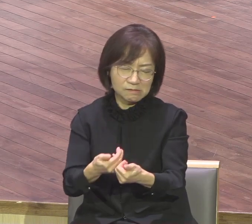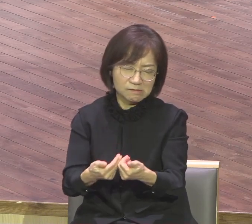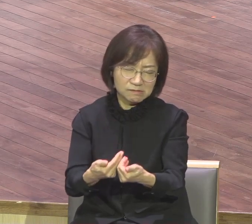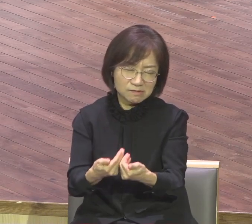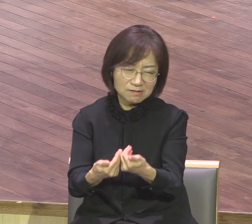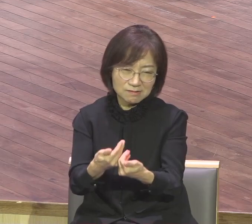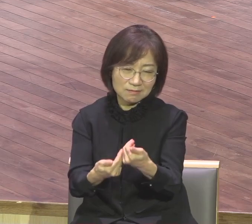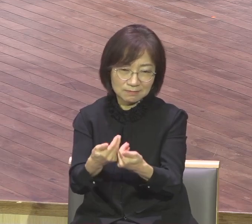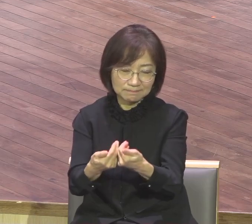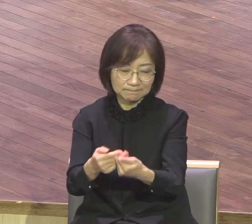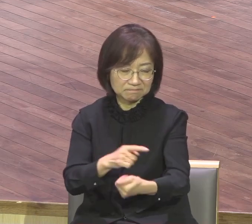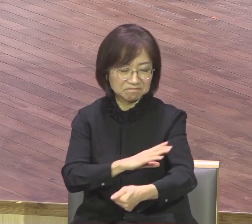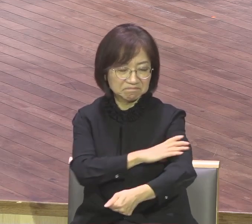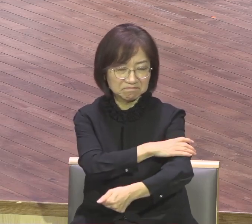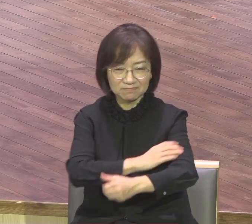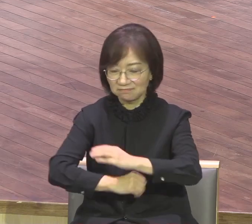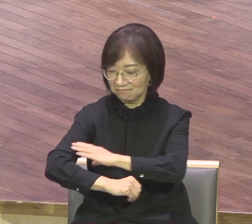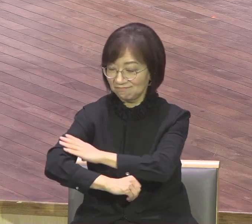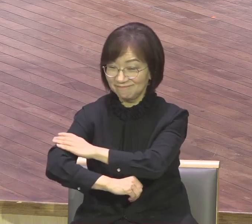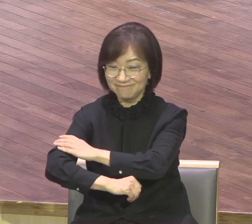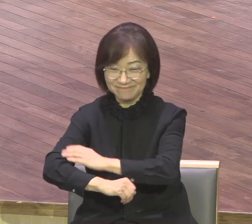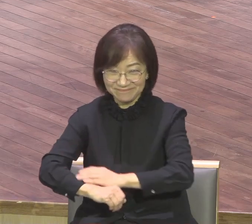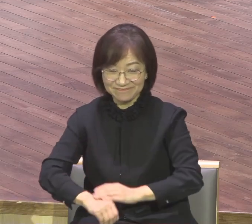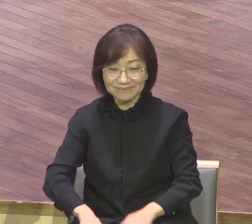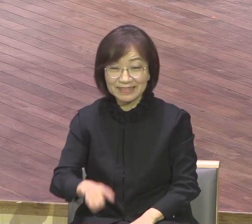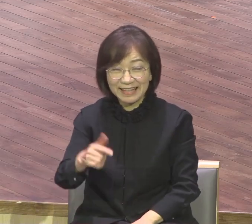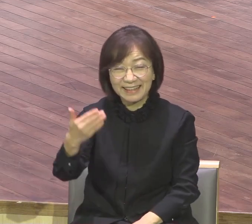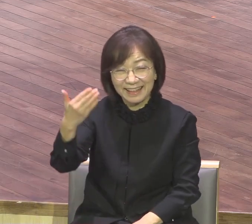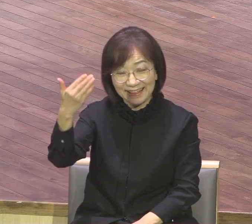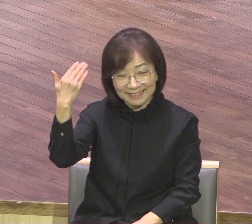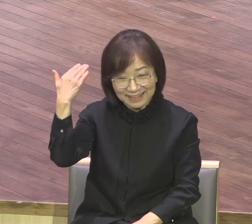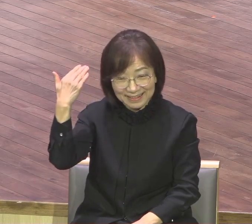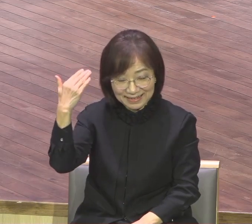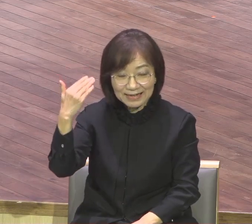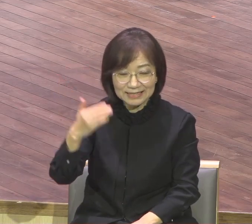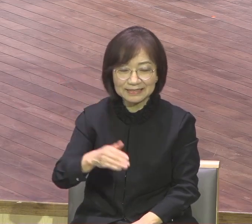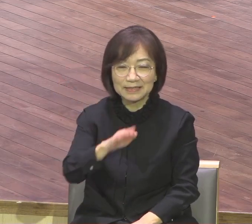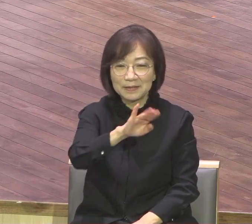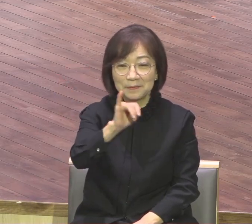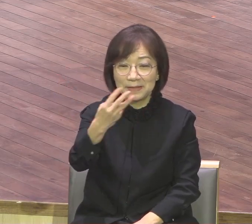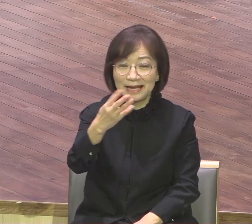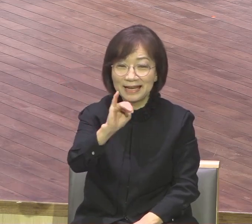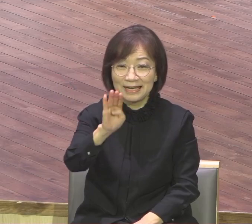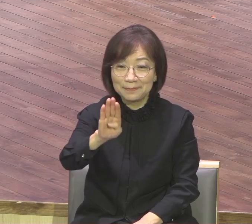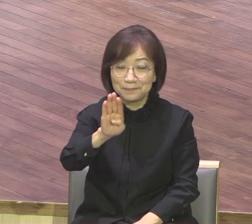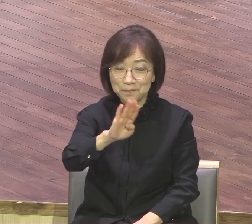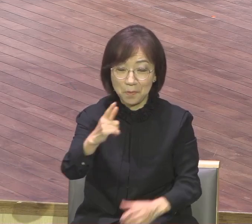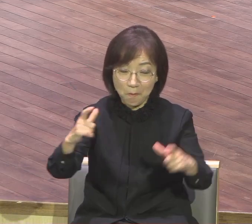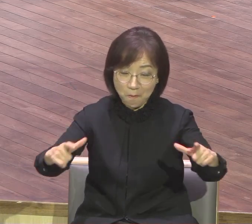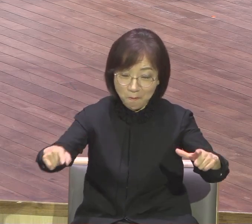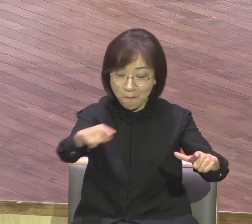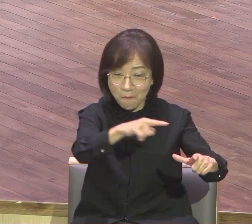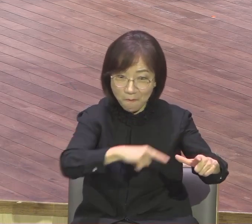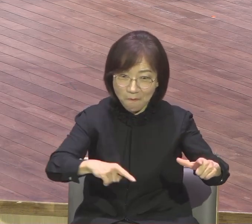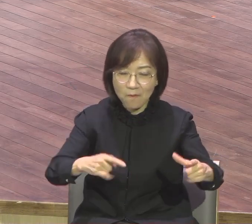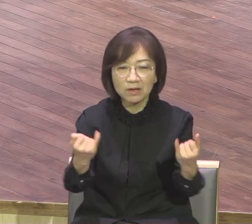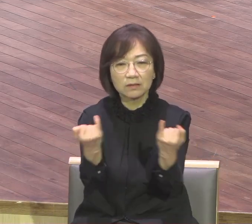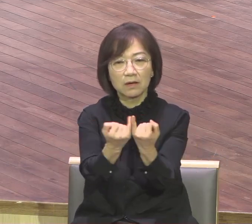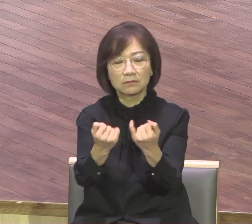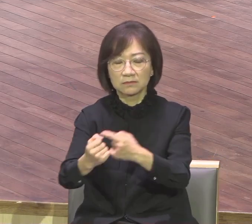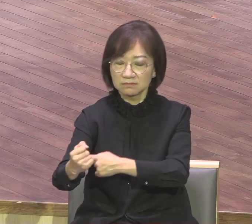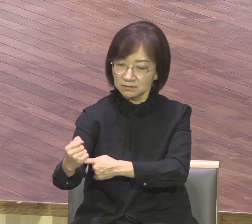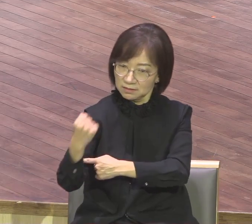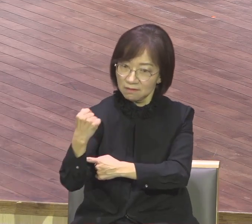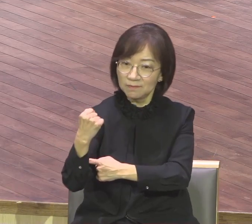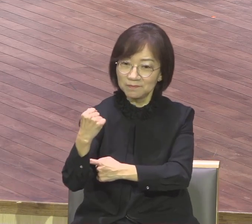en la iglesia Filipos. 그 당시에는 이 빌립보 지역이 여성들이 굉장히 파워시다 그래요. En